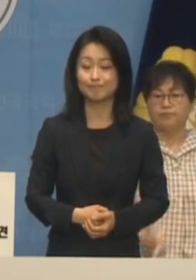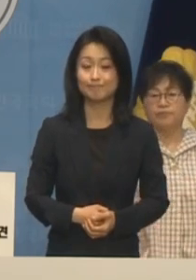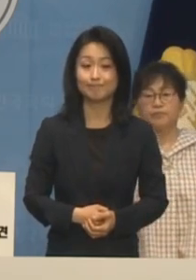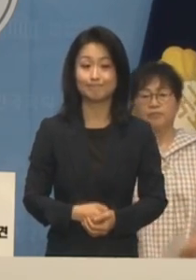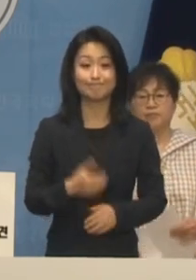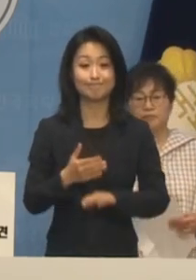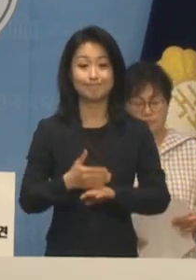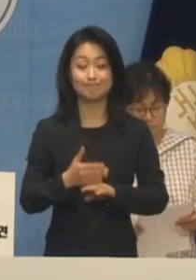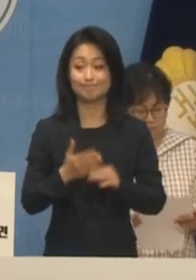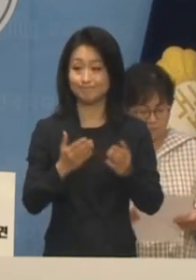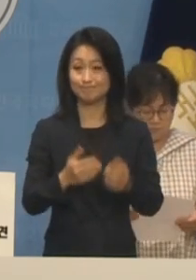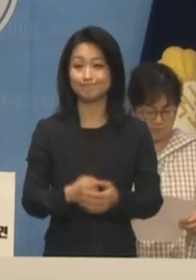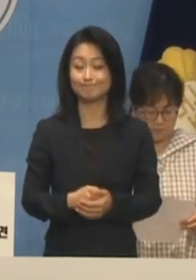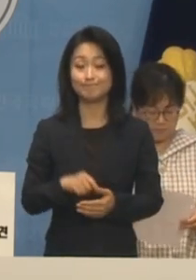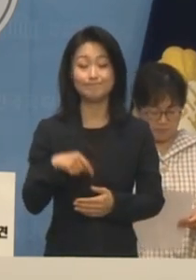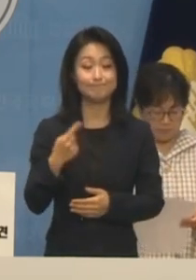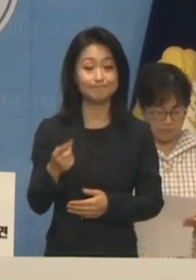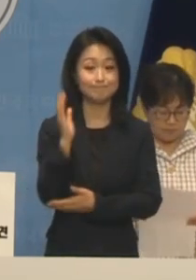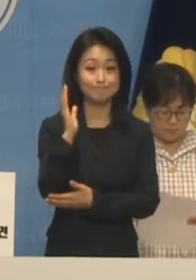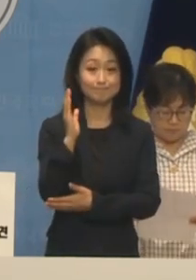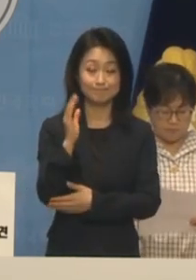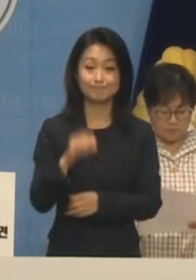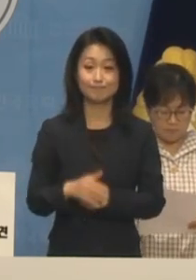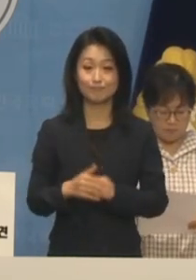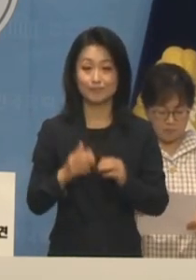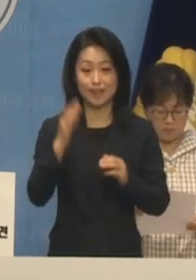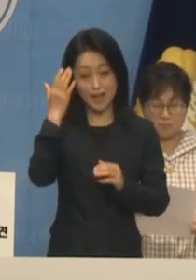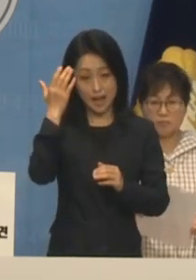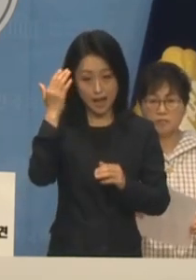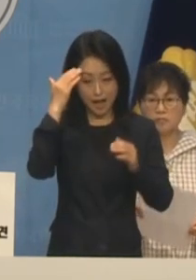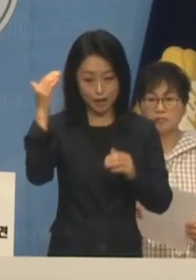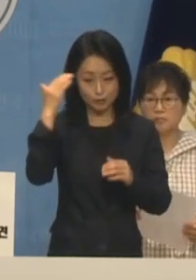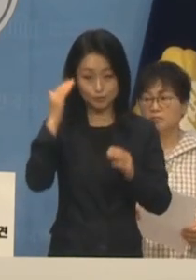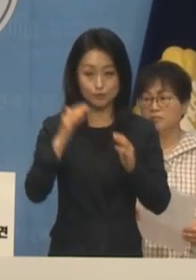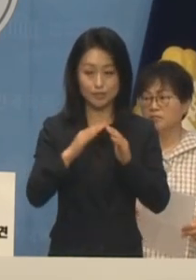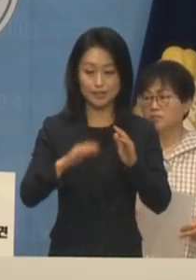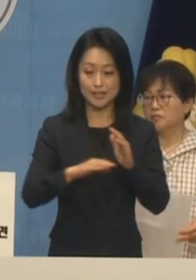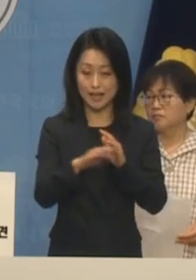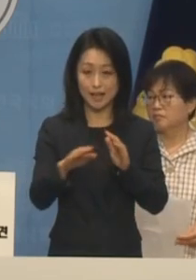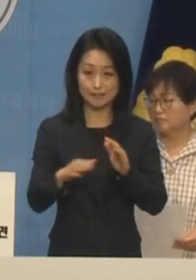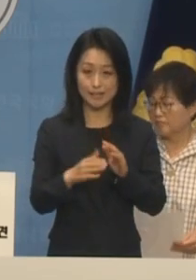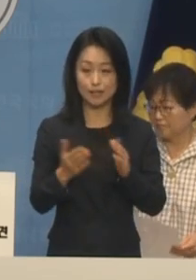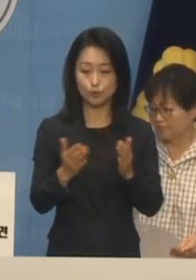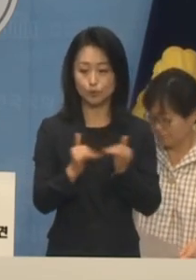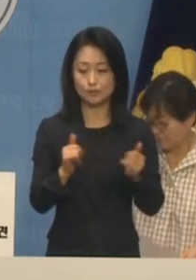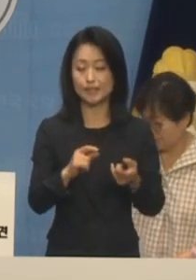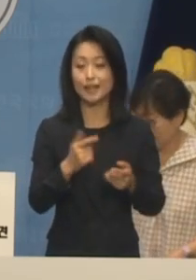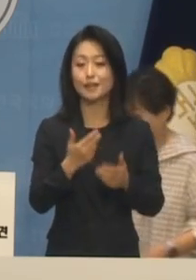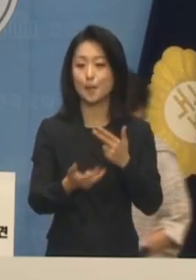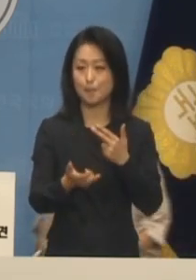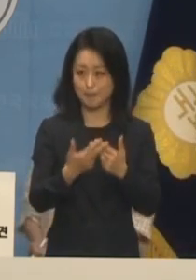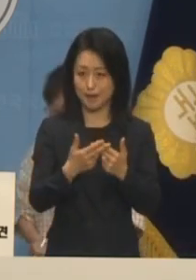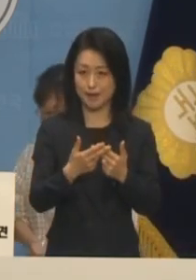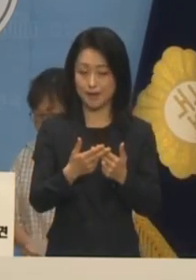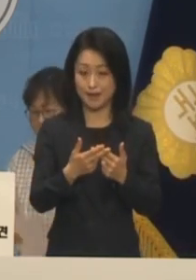네, 고맙습니다. 다음 발언은 한국가사노동자협회 김희숙 이사님께 부탁드리겠습니다.